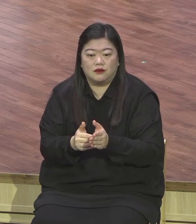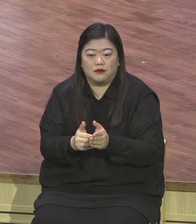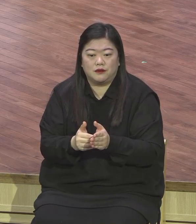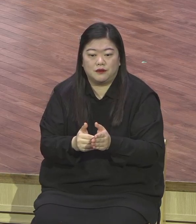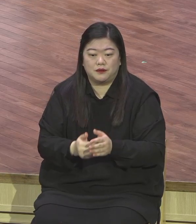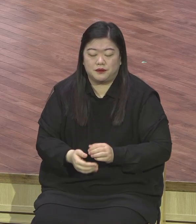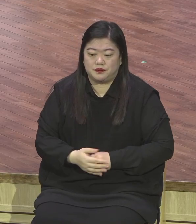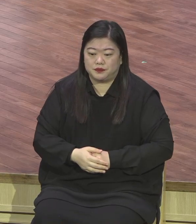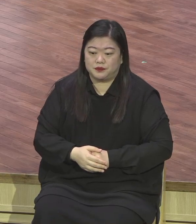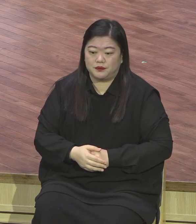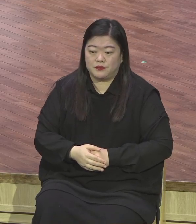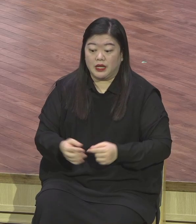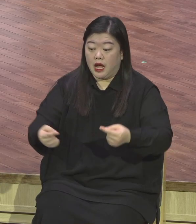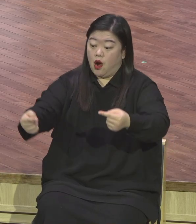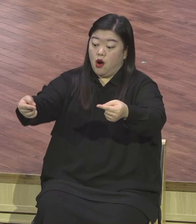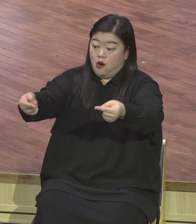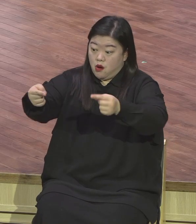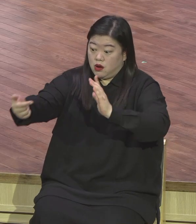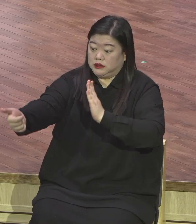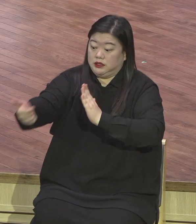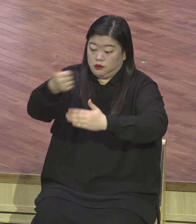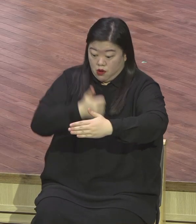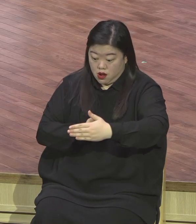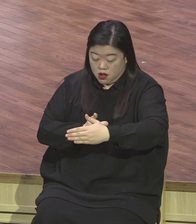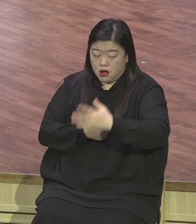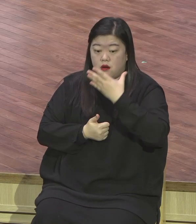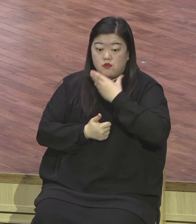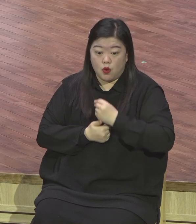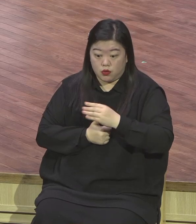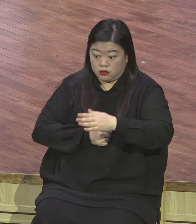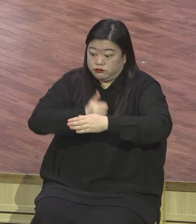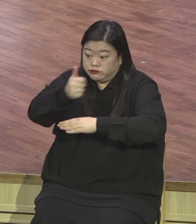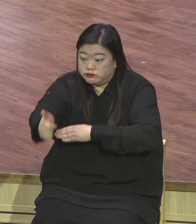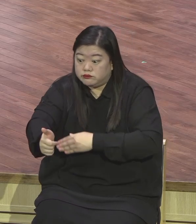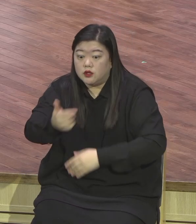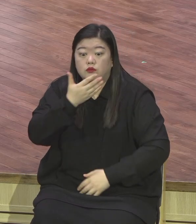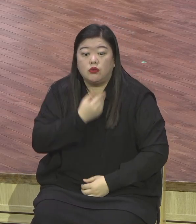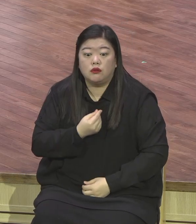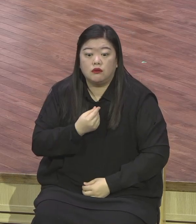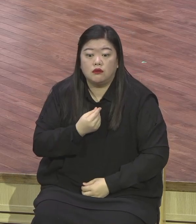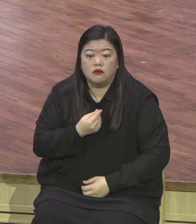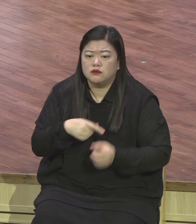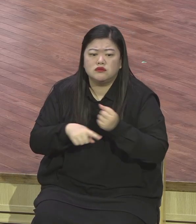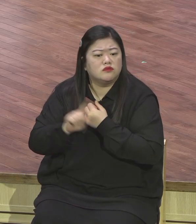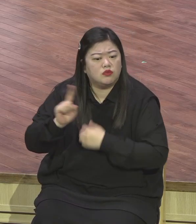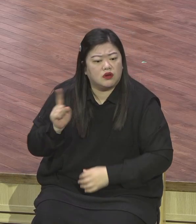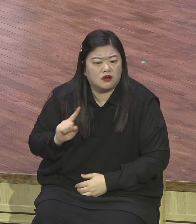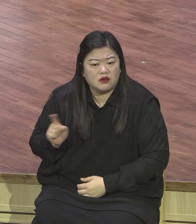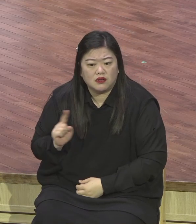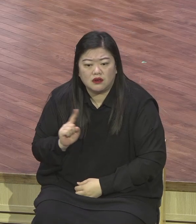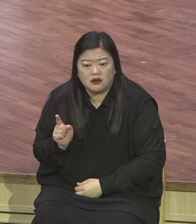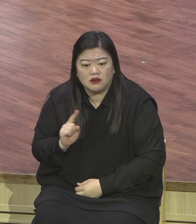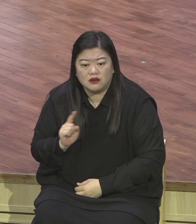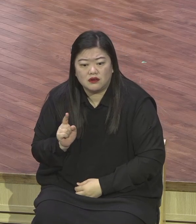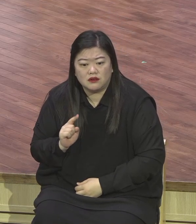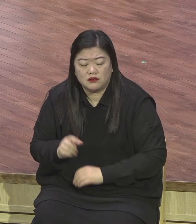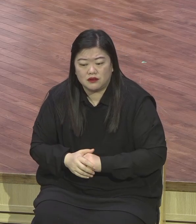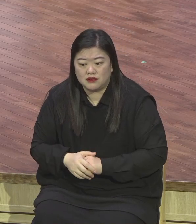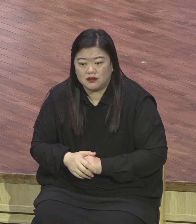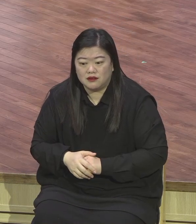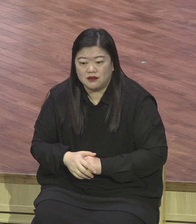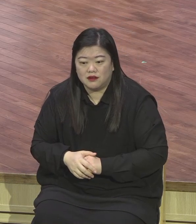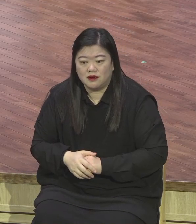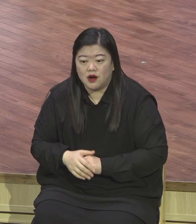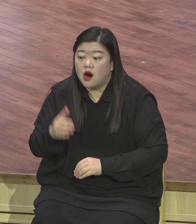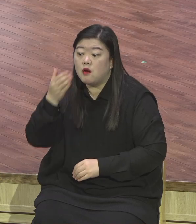들어와도 복을 받고 나가도 복을 받을 것이며 이게 무슨 말입니까 복음 가진 사람의